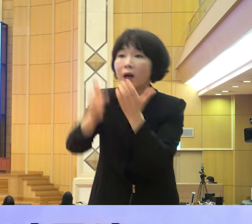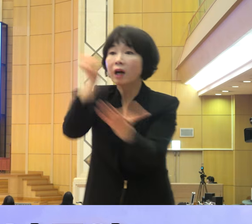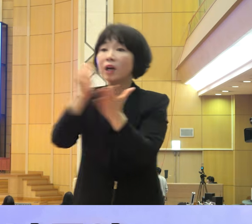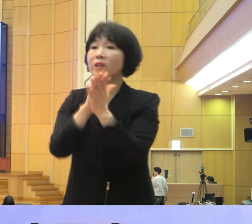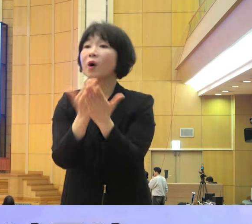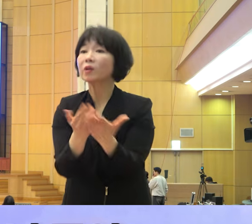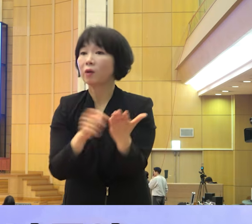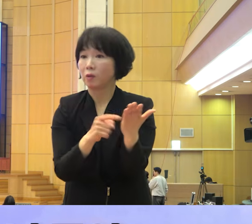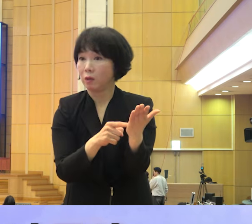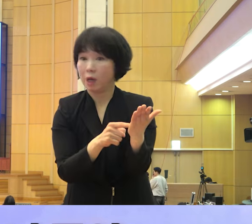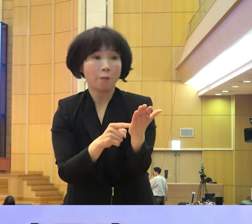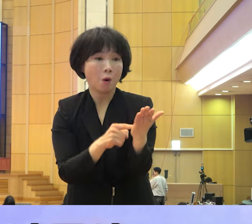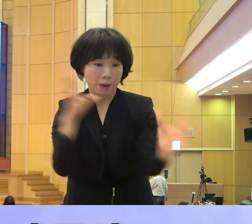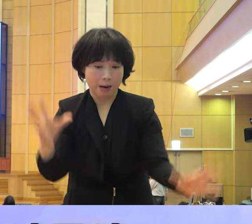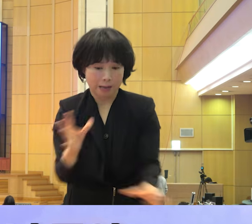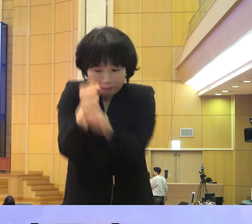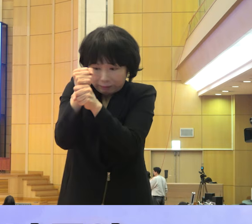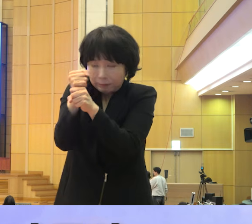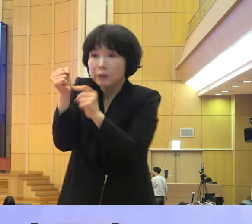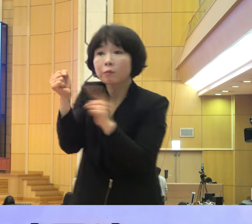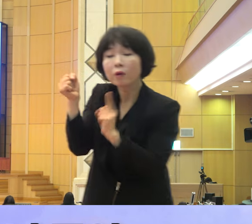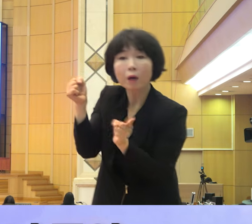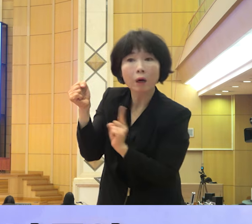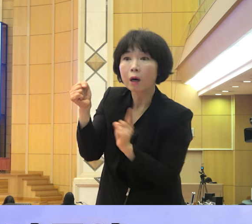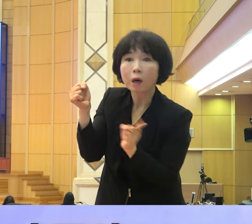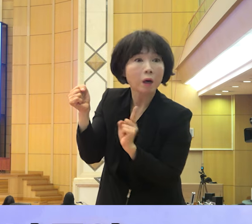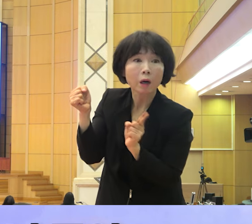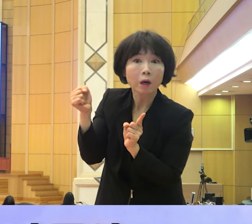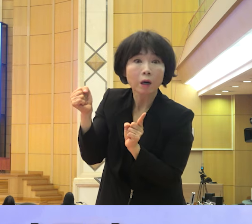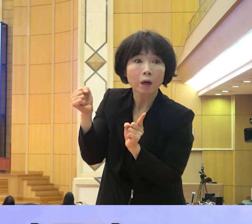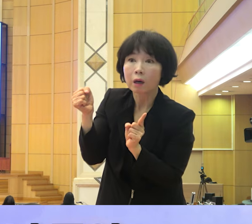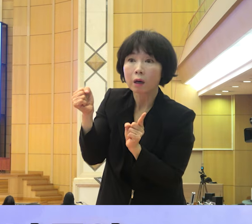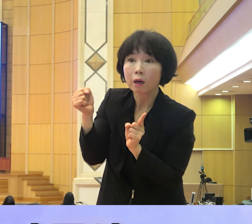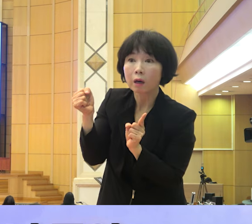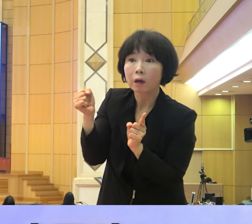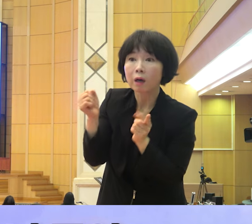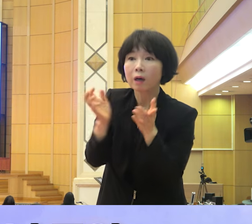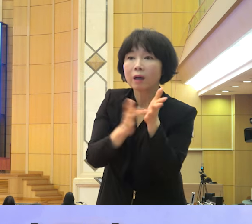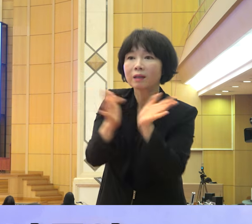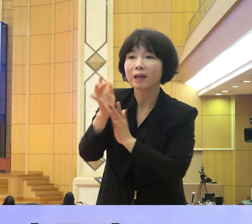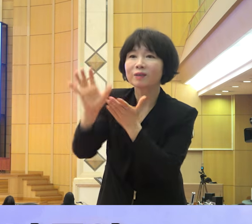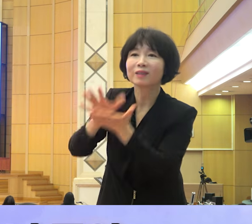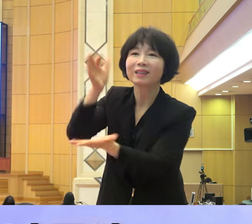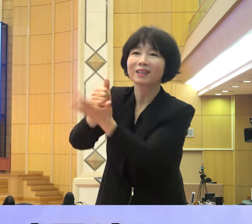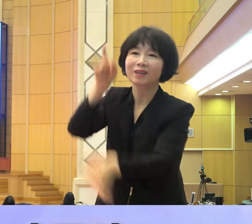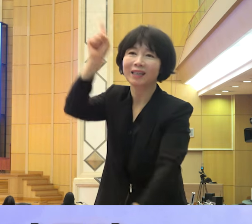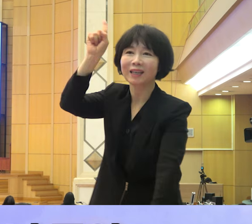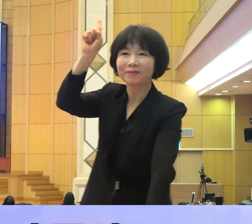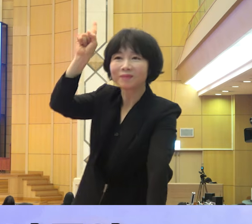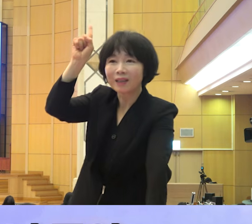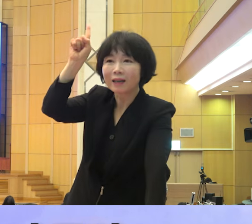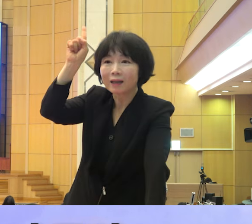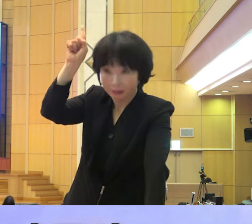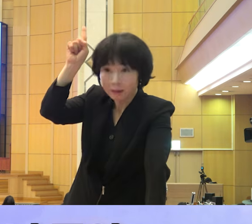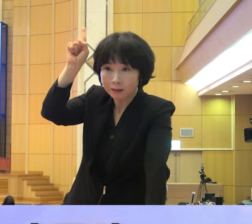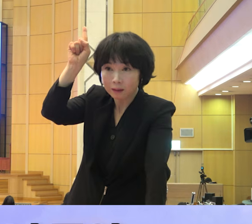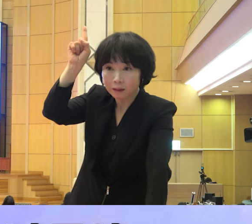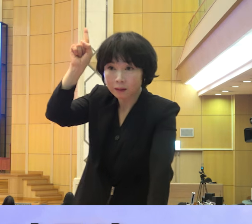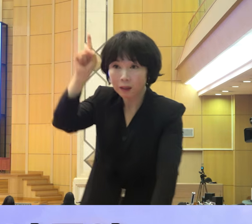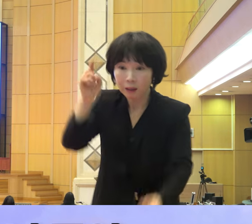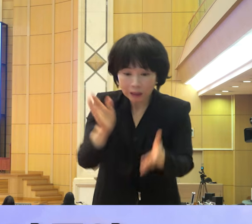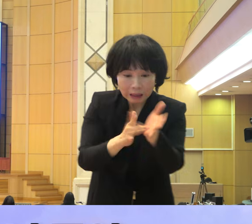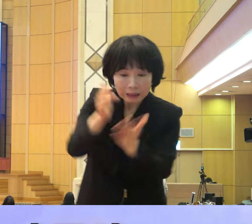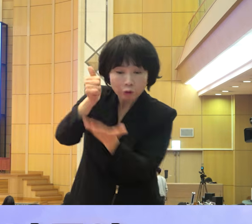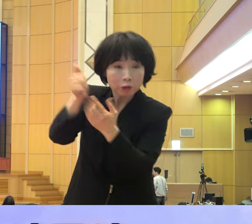있는 모든 성경에 쓴 바, 모든 성경에 기록하기를, 자기 예수님이 지금 말하고 있어요.